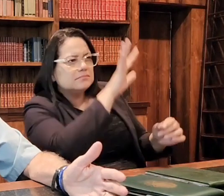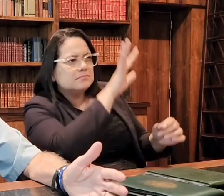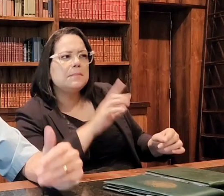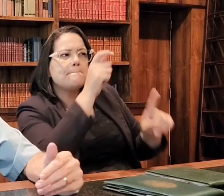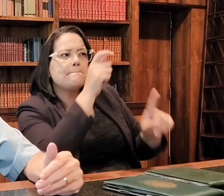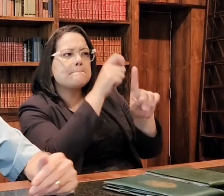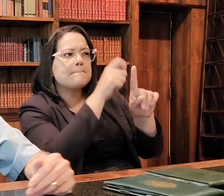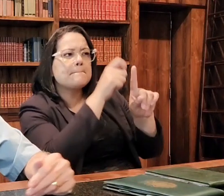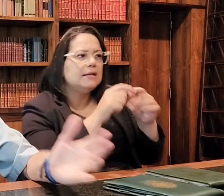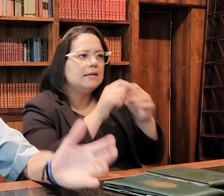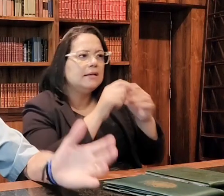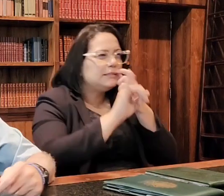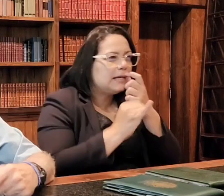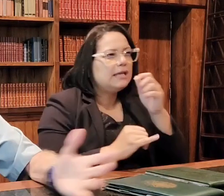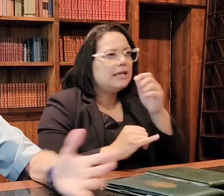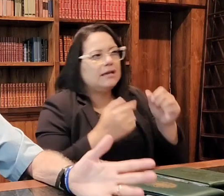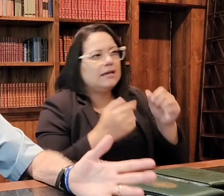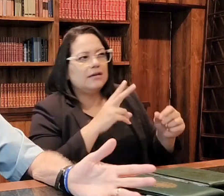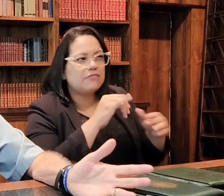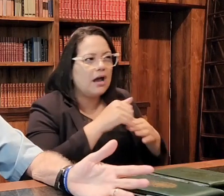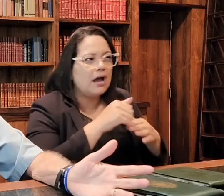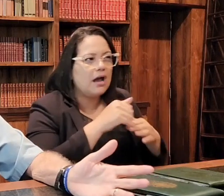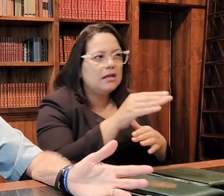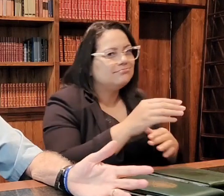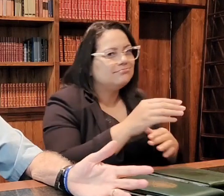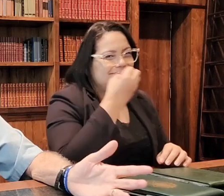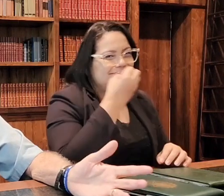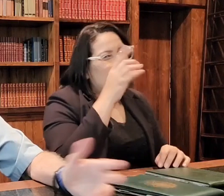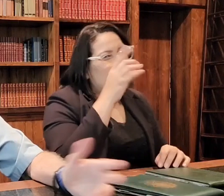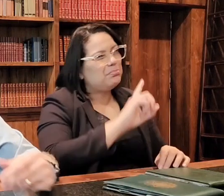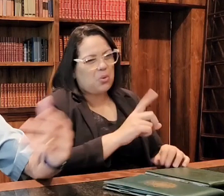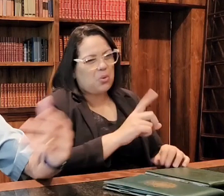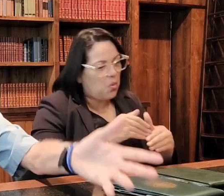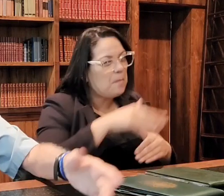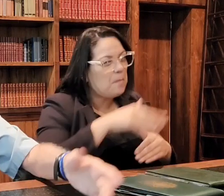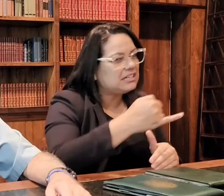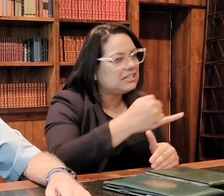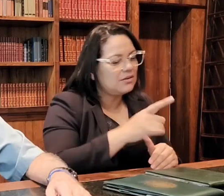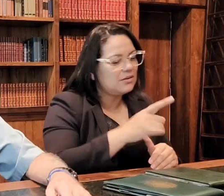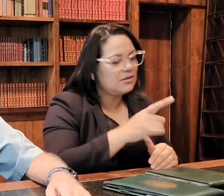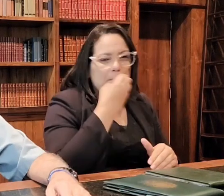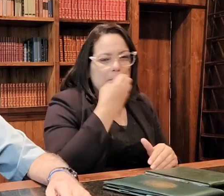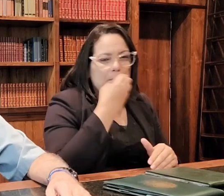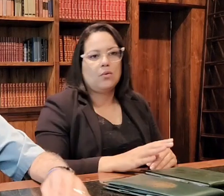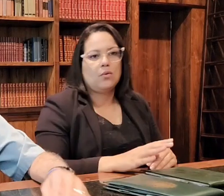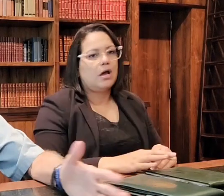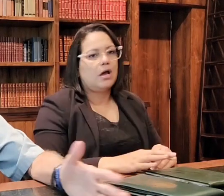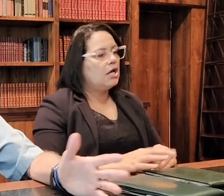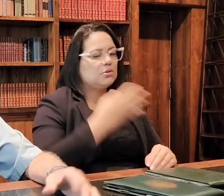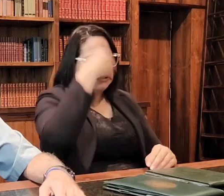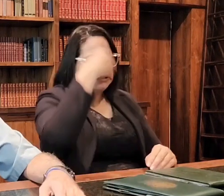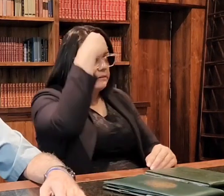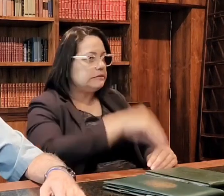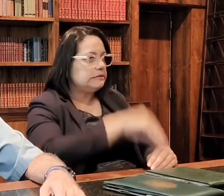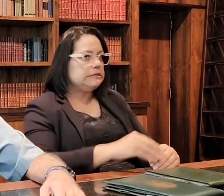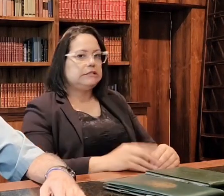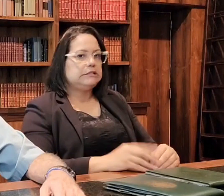Não é por isso que a gente vai jogar a toalha, deixar de fazer oposição, deixar de